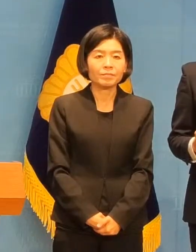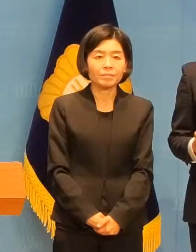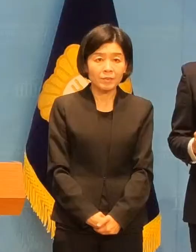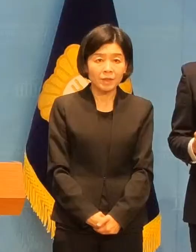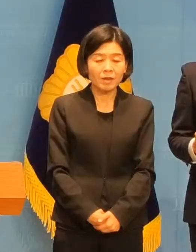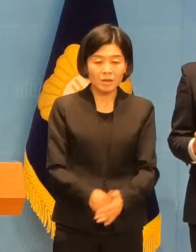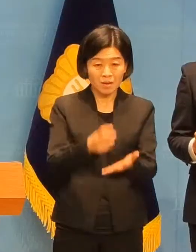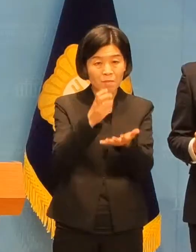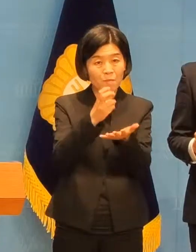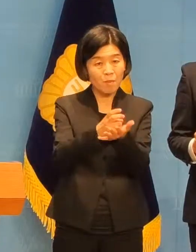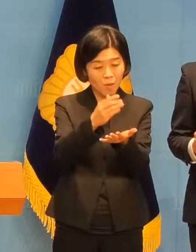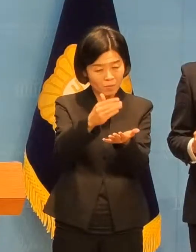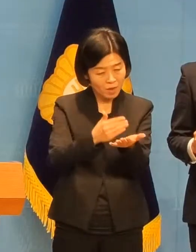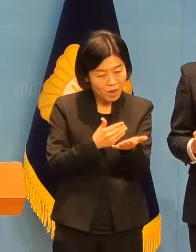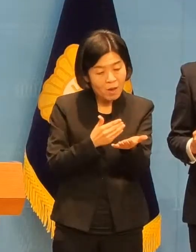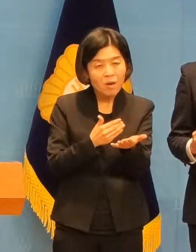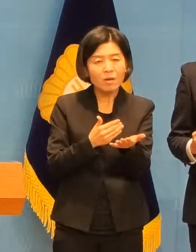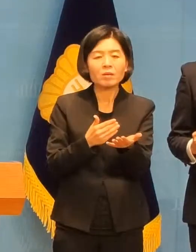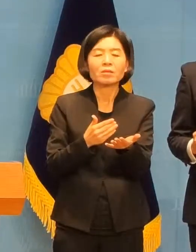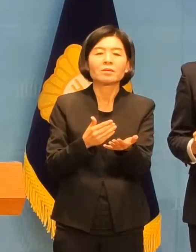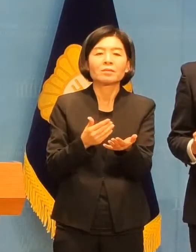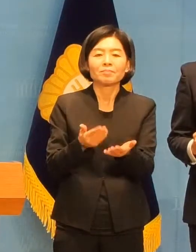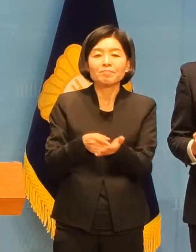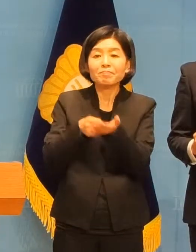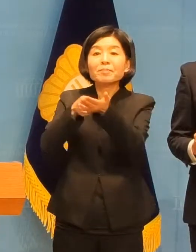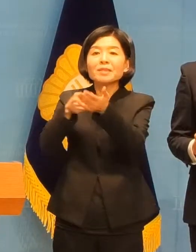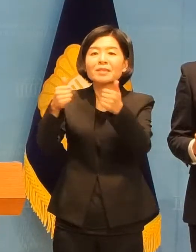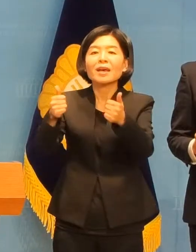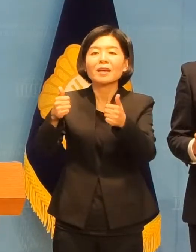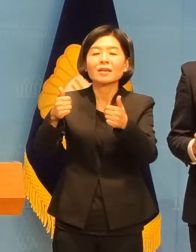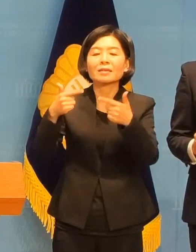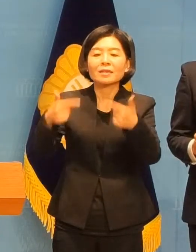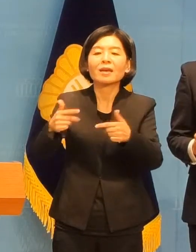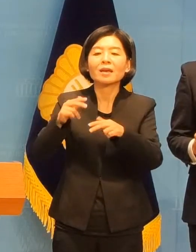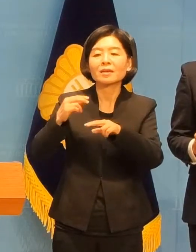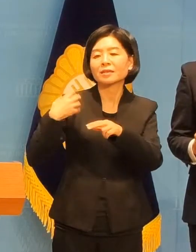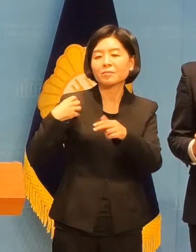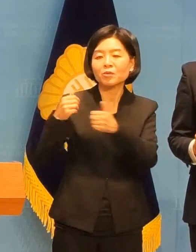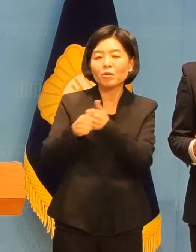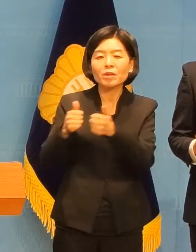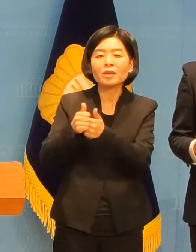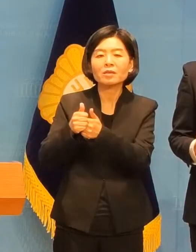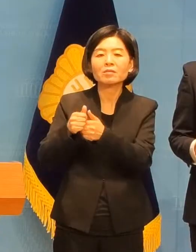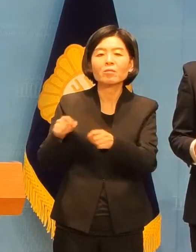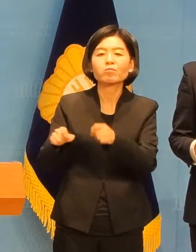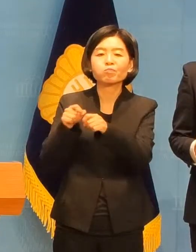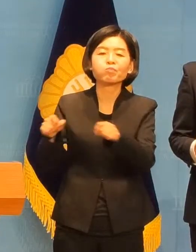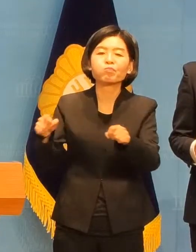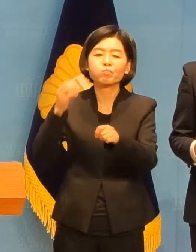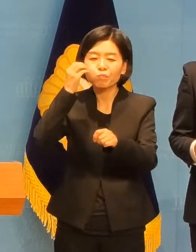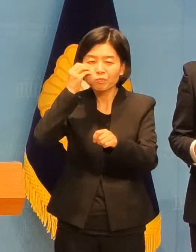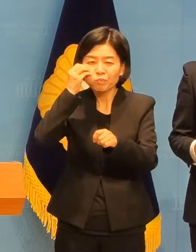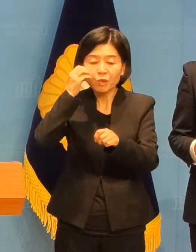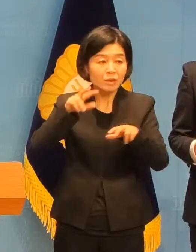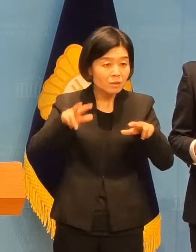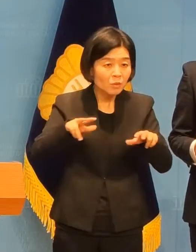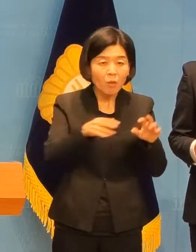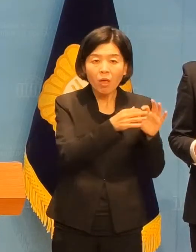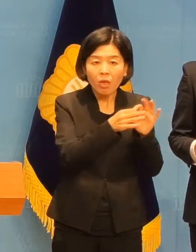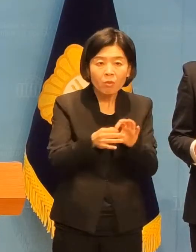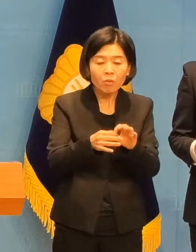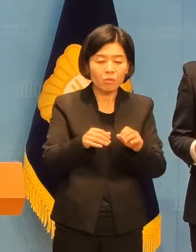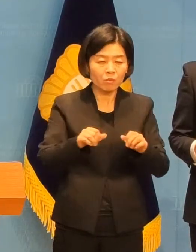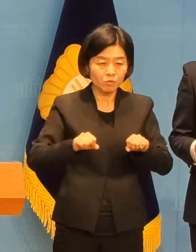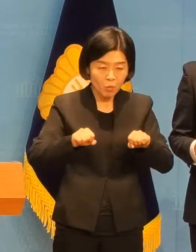하지만 법안이 모두 상임위원회에서 계류된 사이 잠재적 살인도구, 전동 킥보드는 오늘도 우리 주변